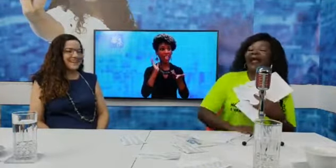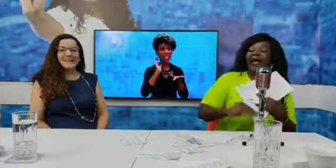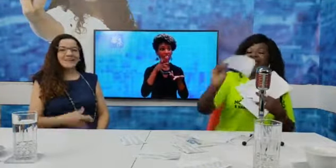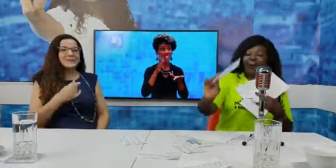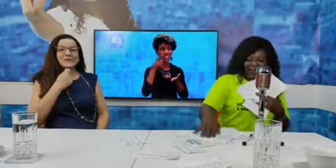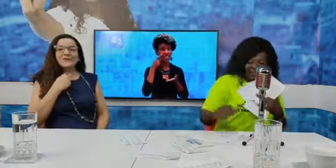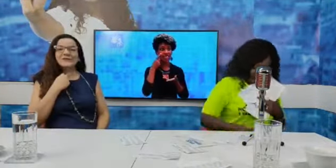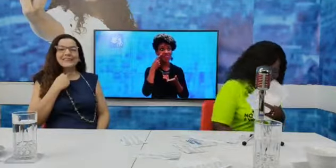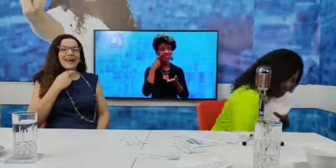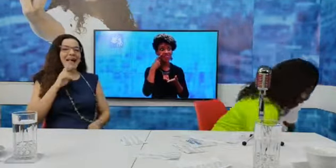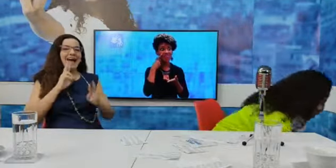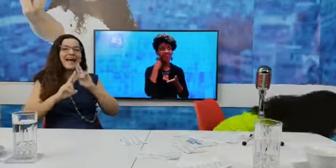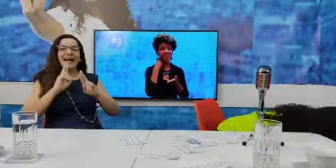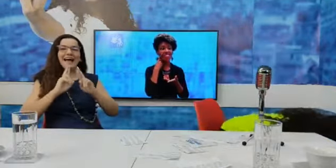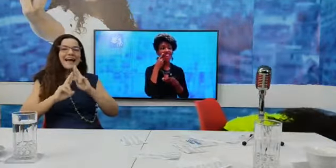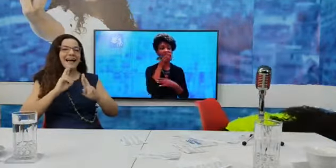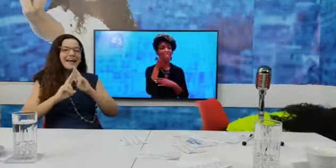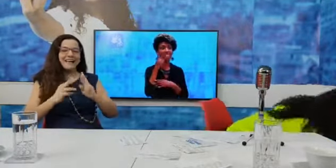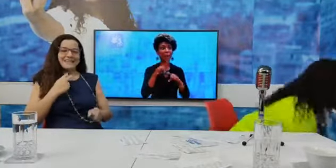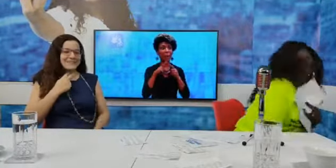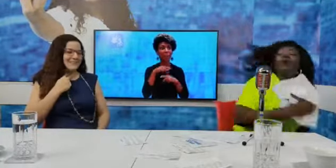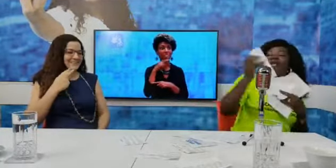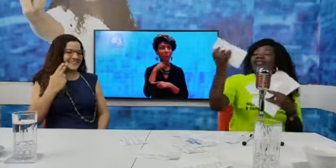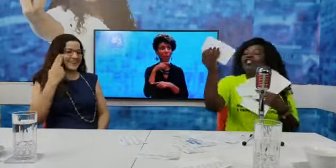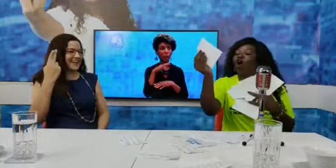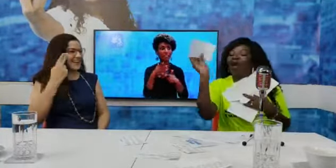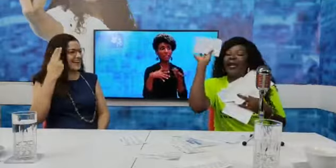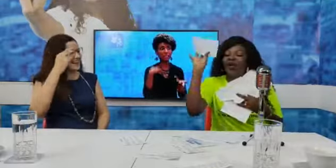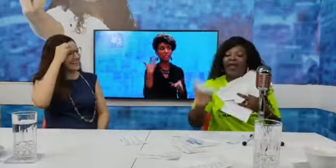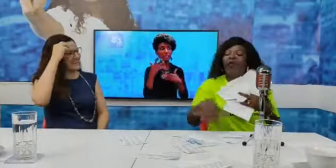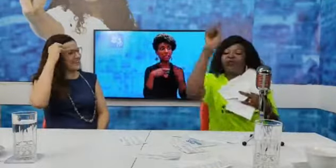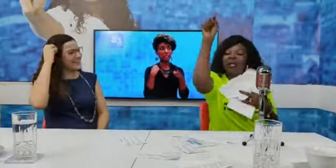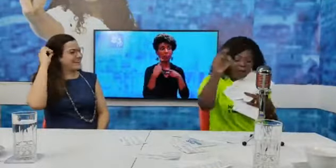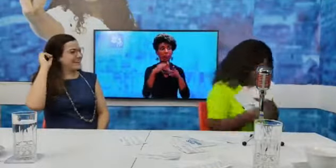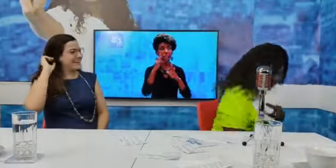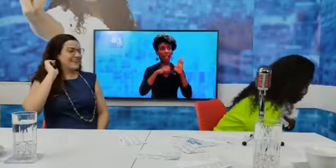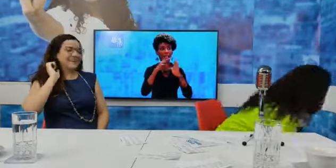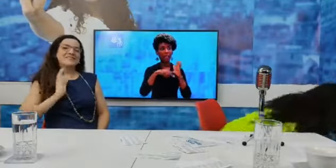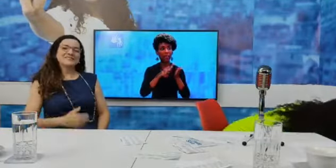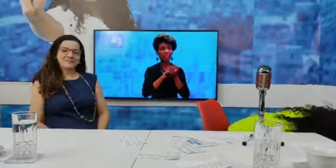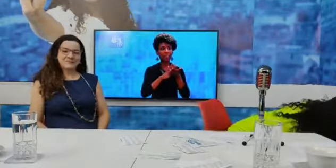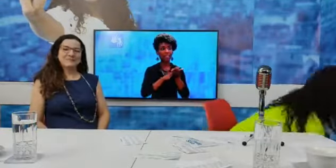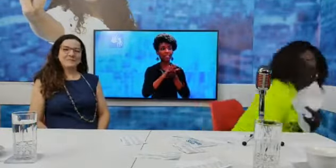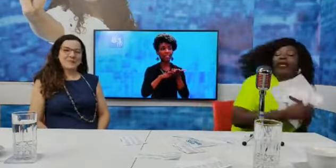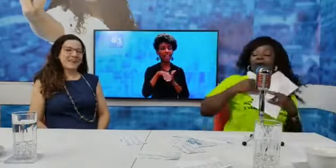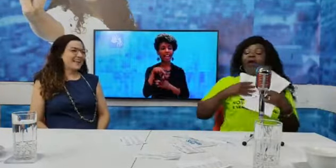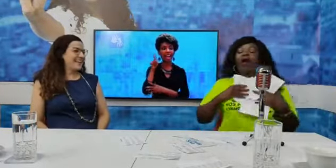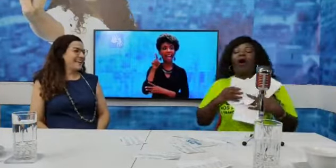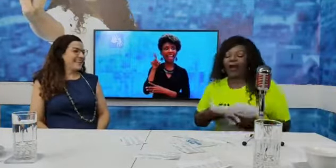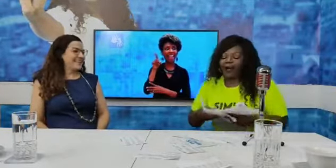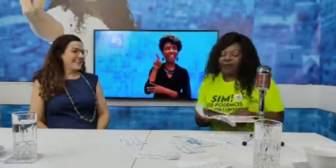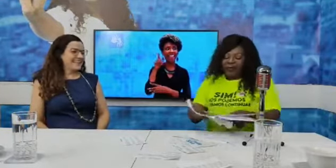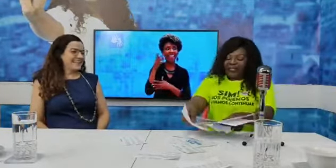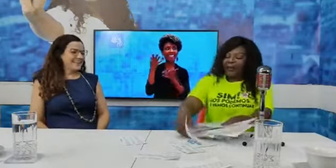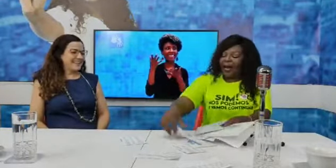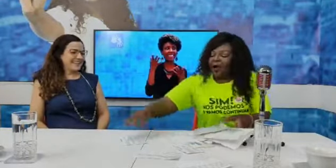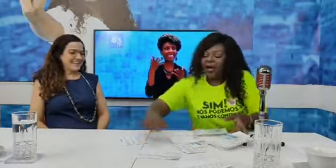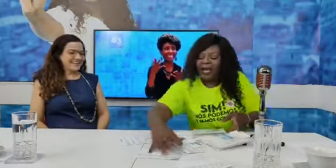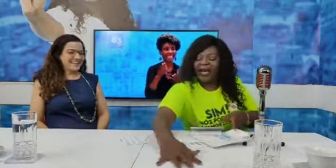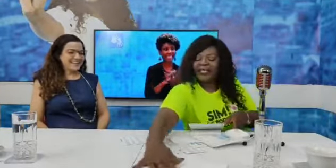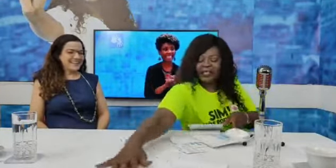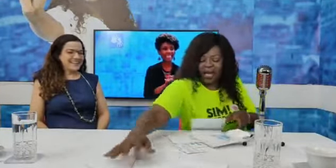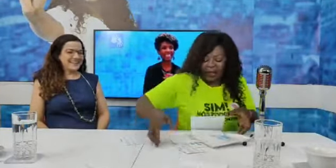ligada querendo participar e não pude, porque a senhora não leu. São eles, vocês estão vendo. Olha, vou fazer